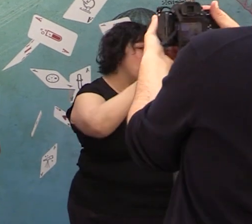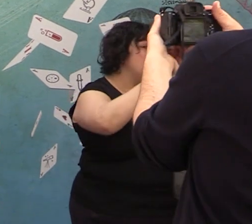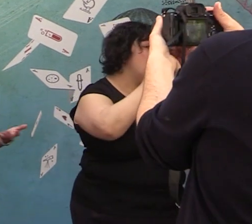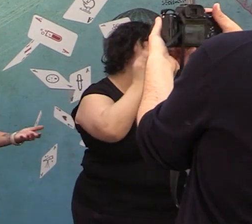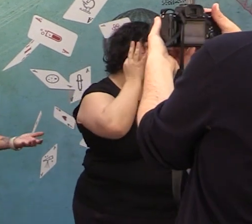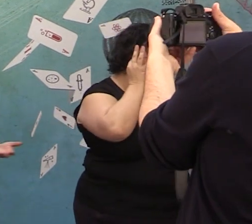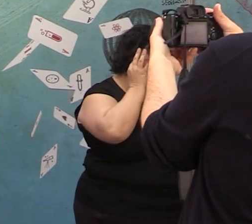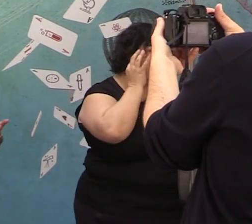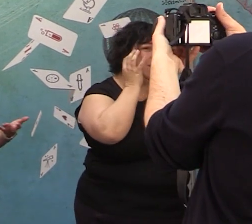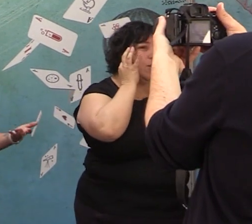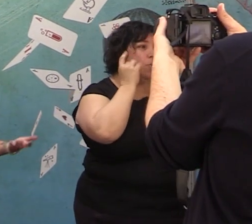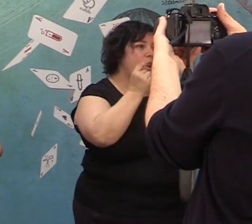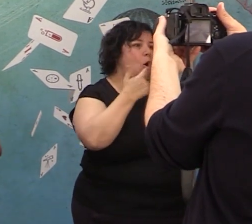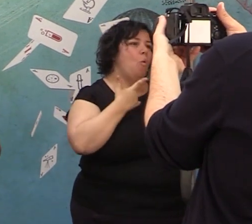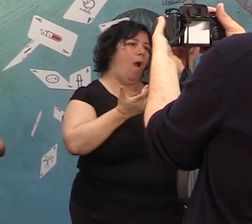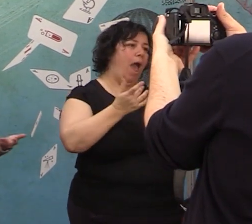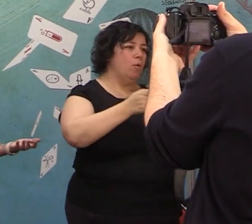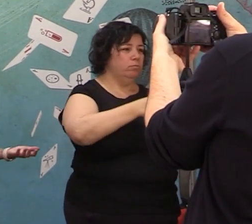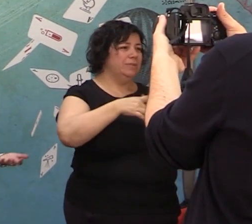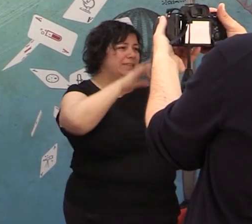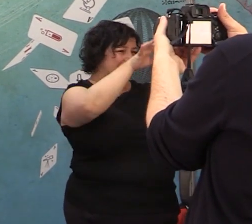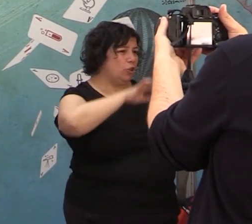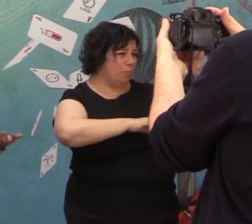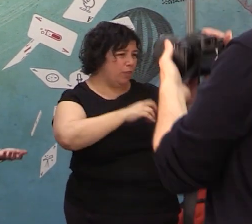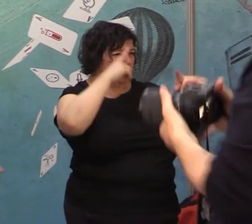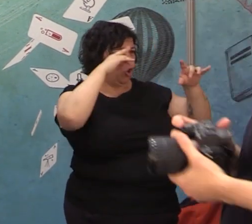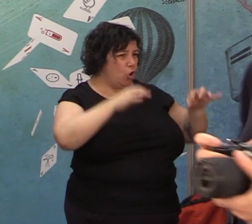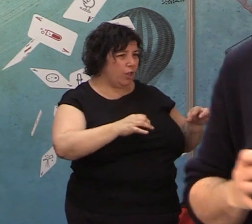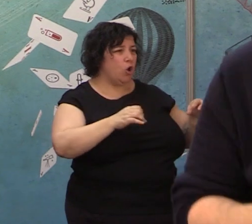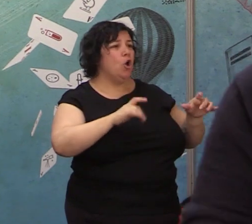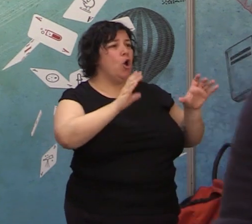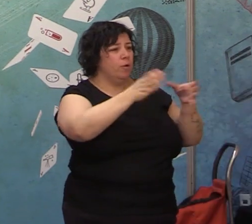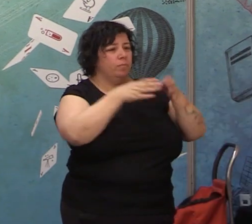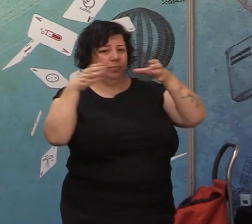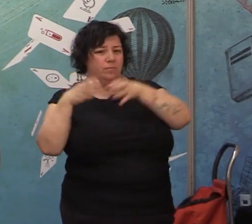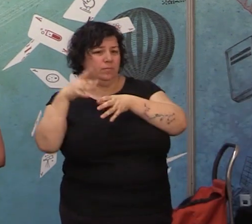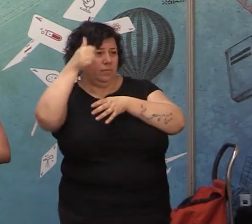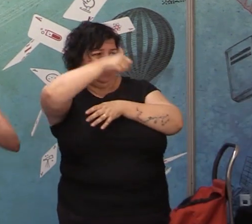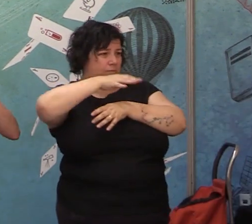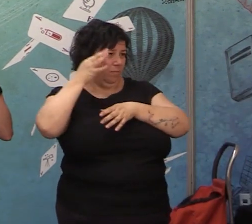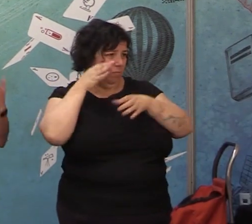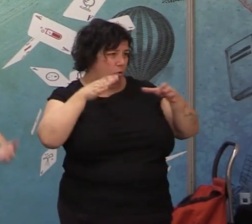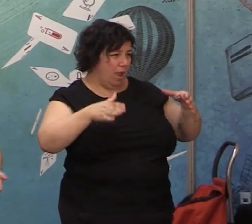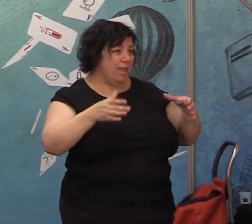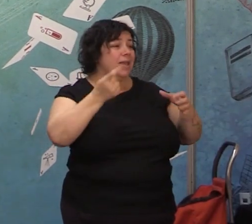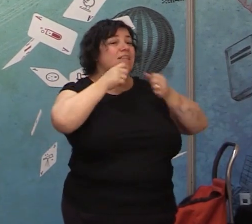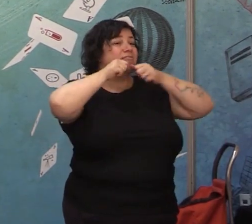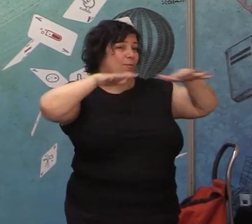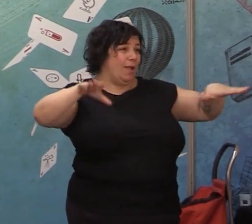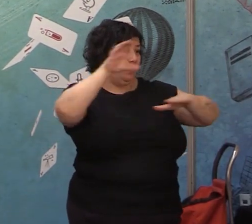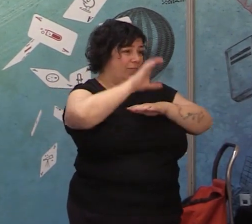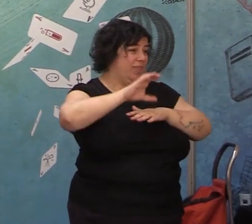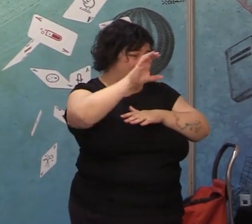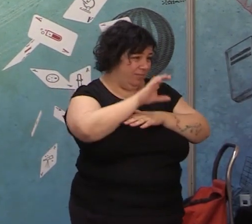o con al menos una representación lógica y normal y proporcional de la mujer en los estudios, divulgación